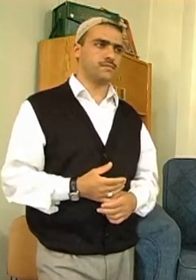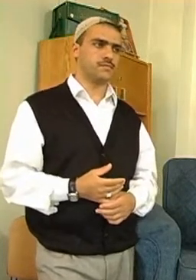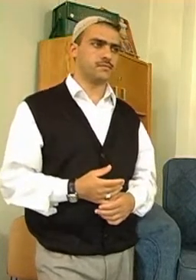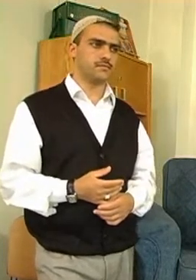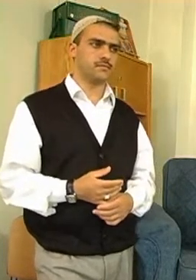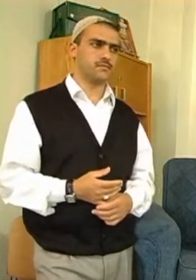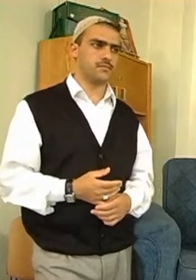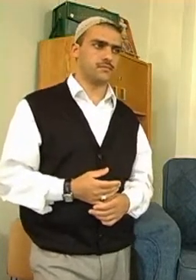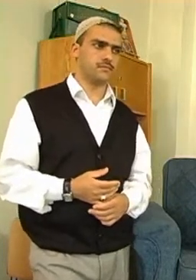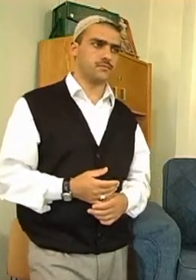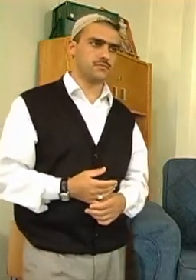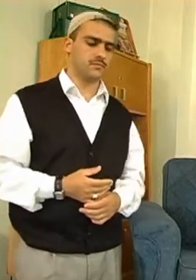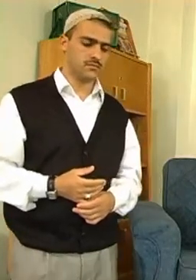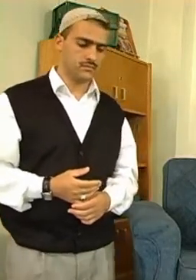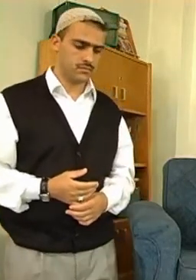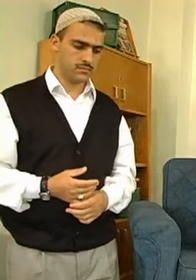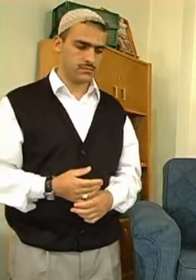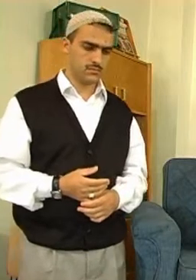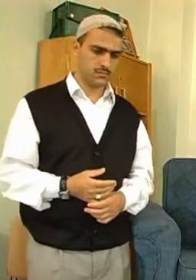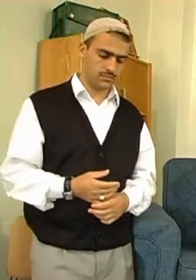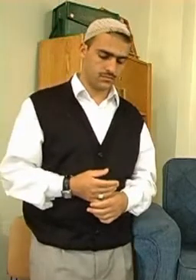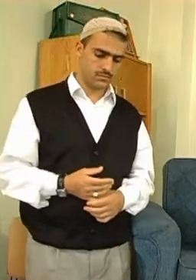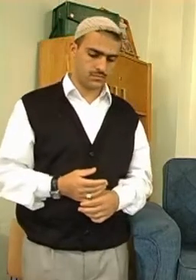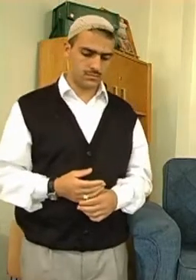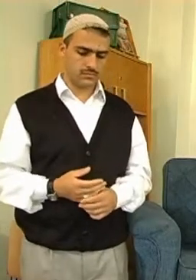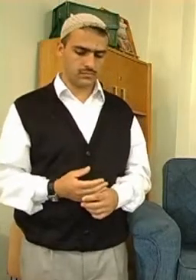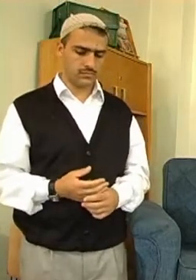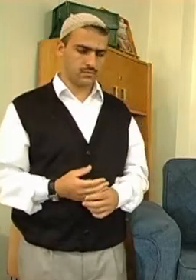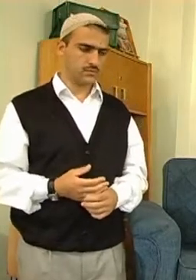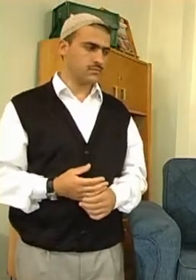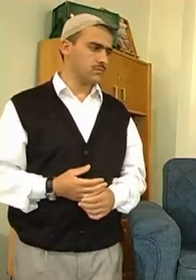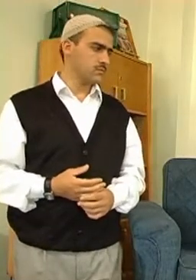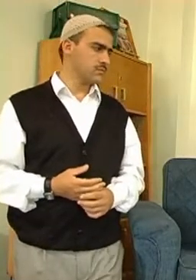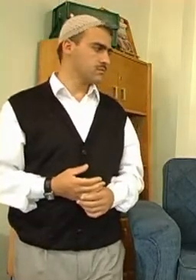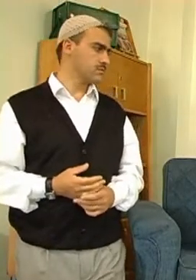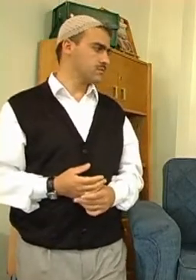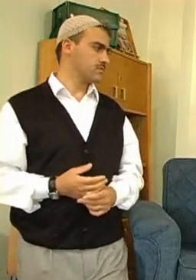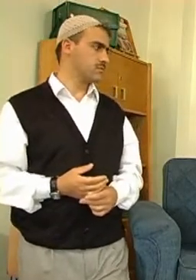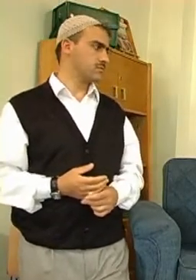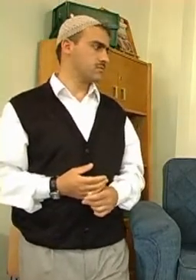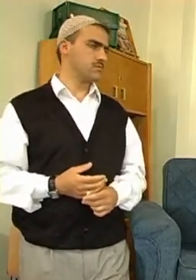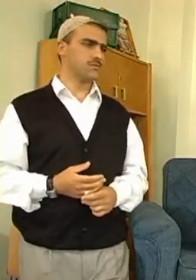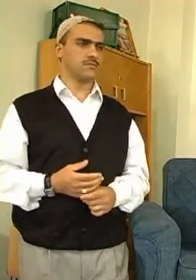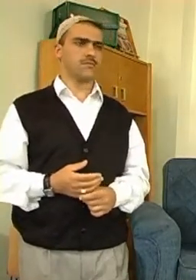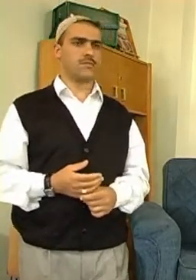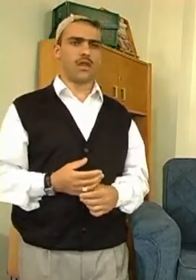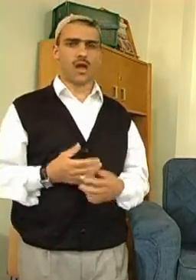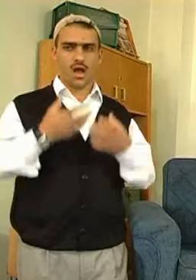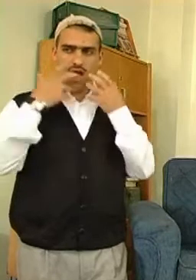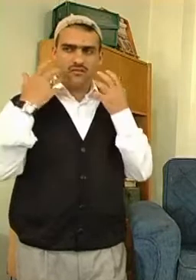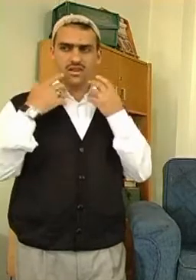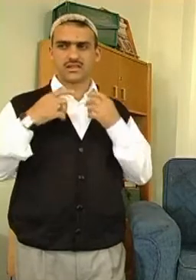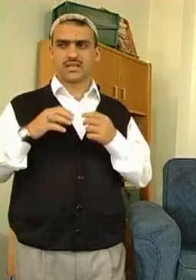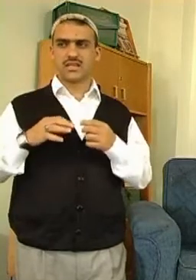ise dediğimiz gibi kısacık bir ömürde hayvanatın en acizi ve en